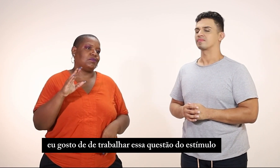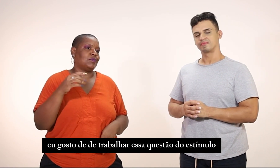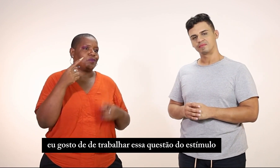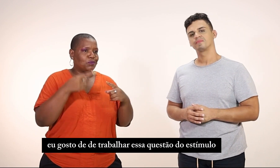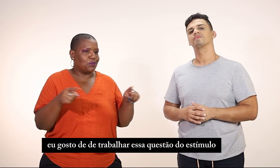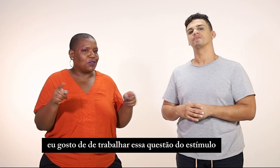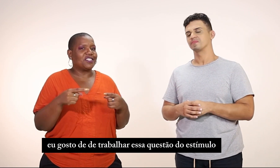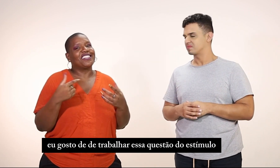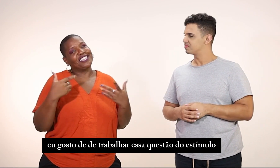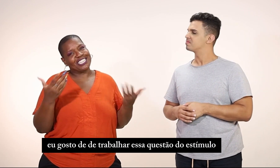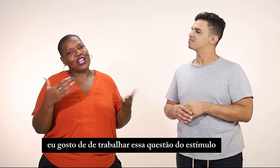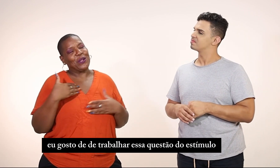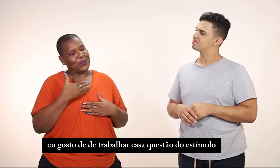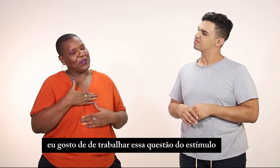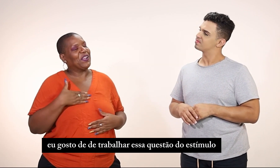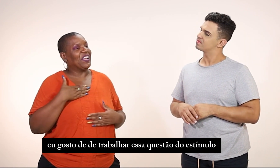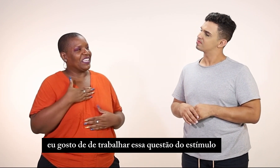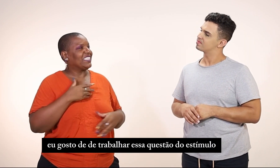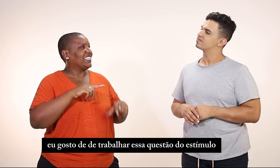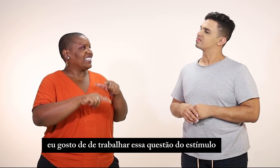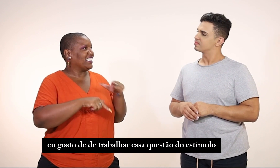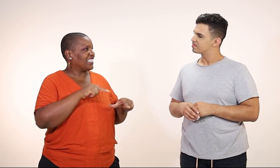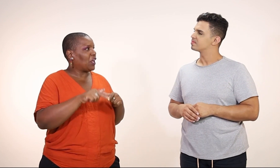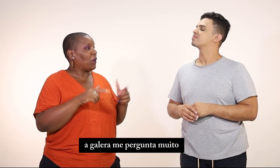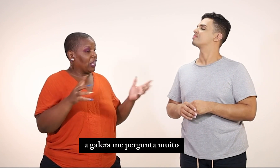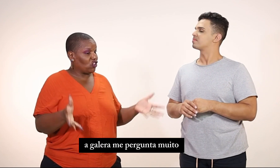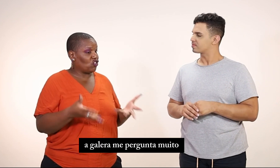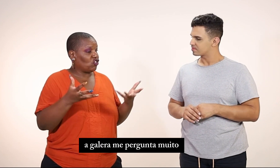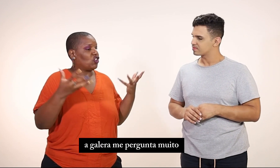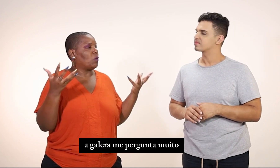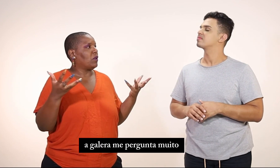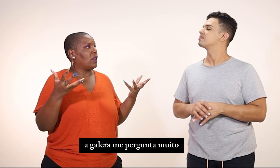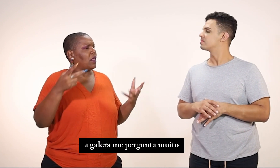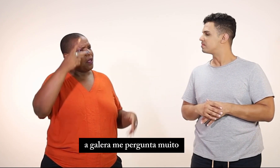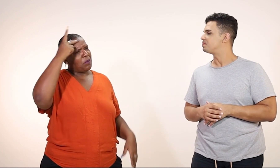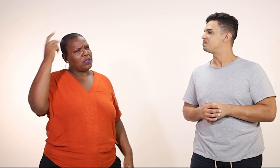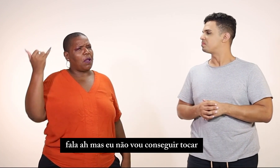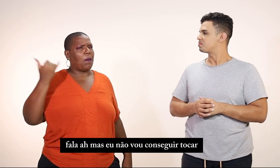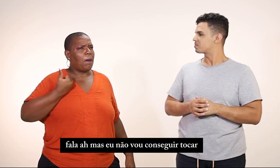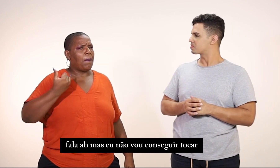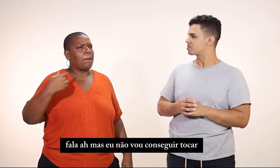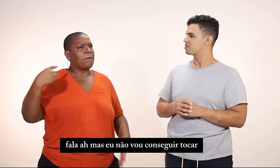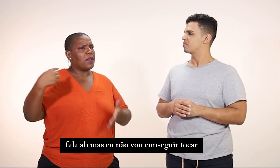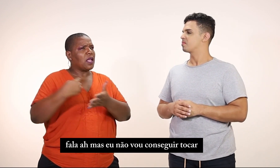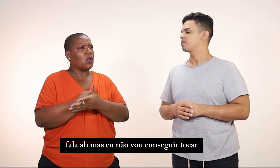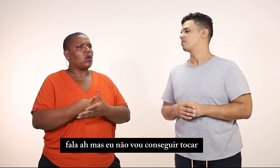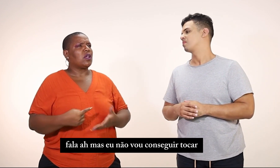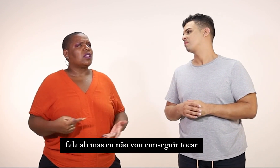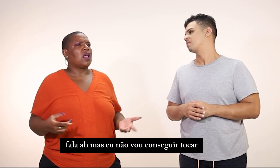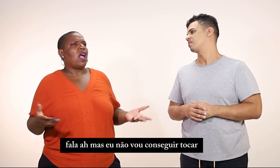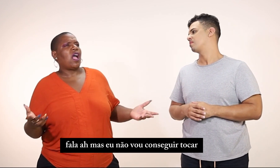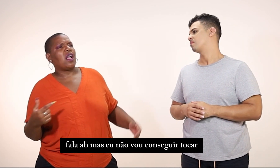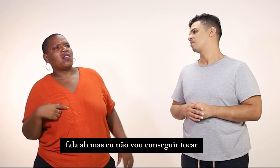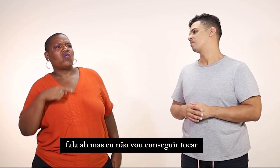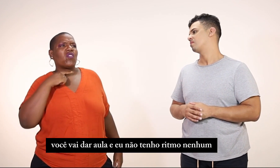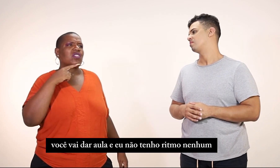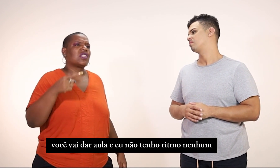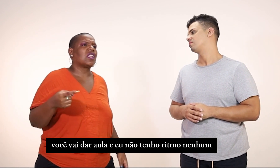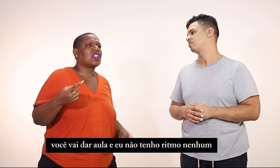gosto de trabalhar essa questão do estímulo. A galera me pergunta muito, fala, mas eu não vou conseguir tocar, você vai dar aula e